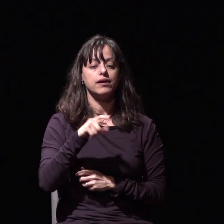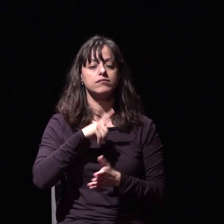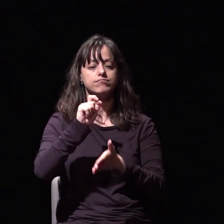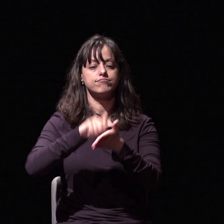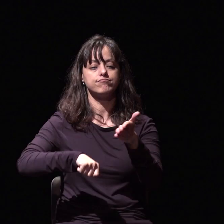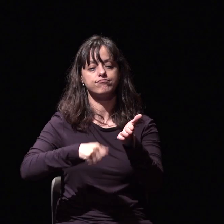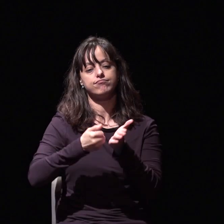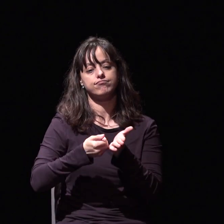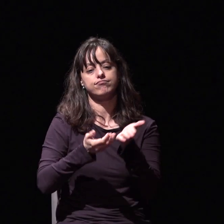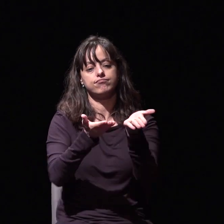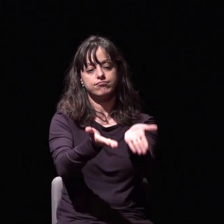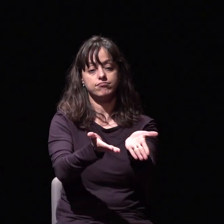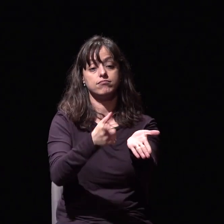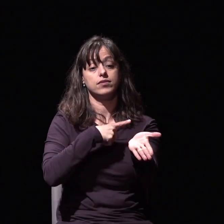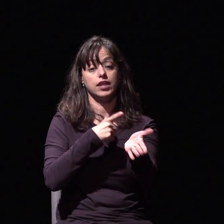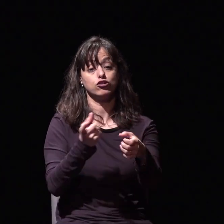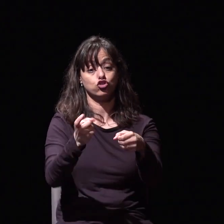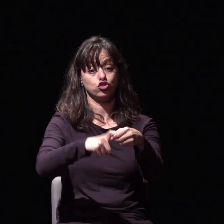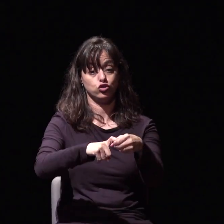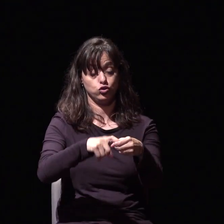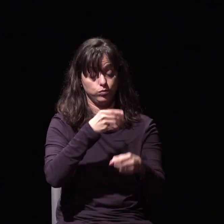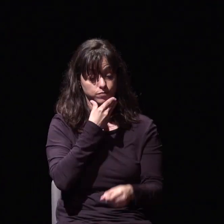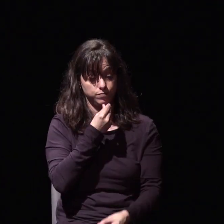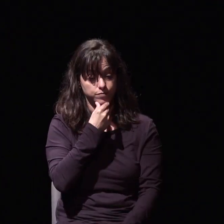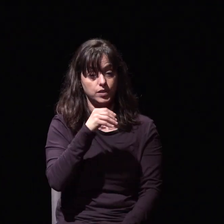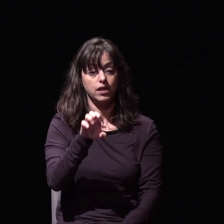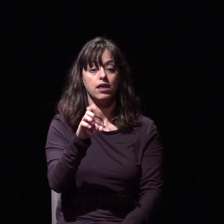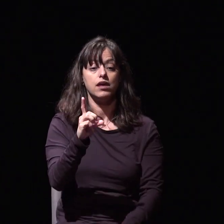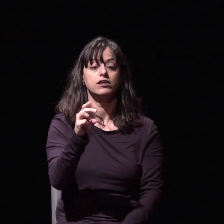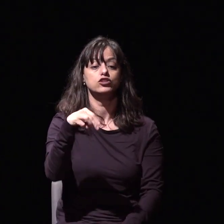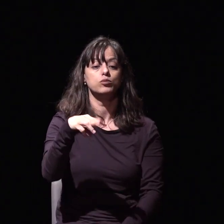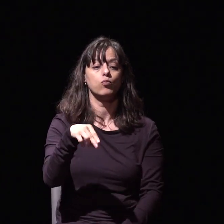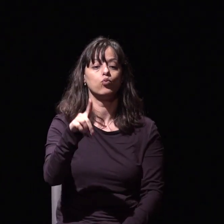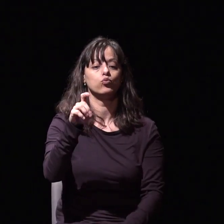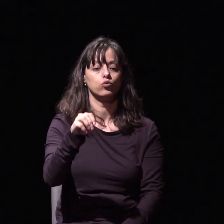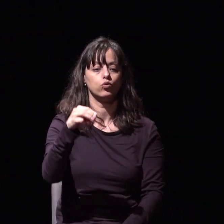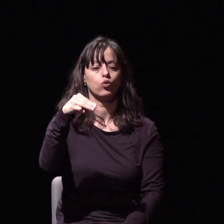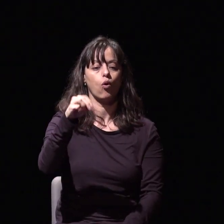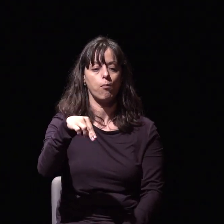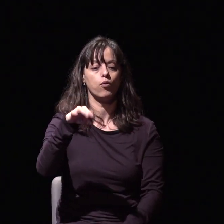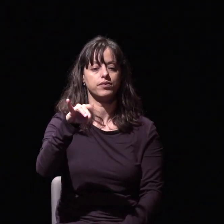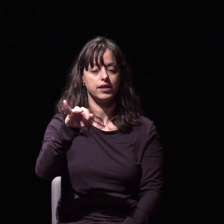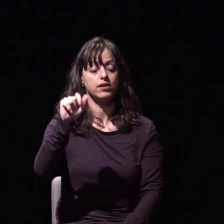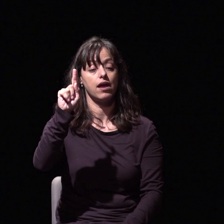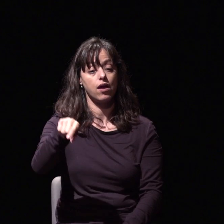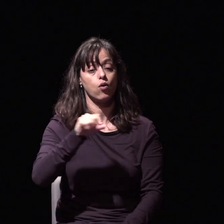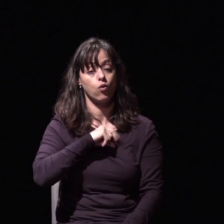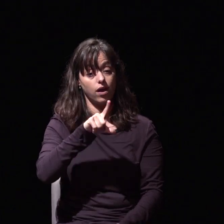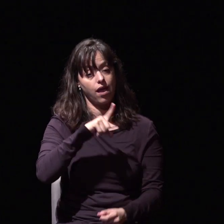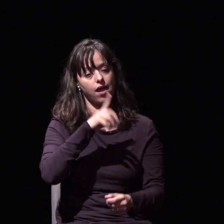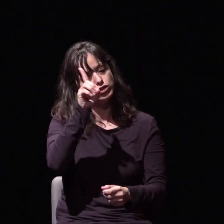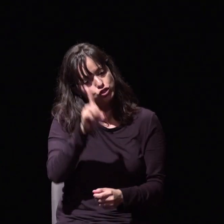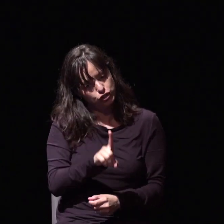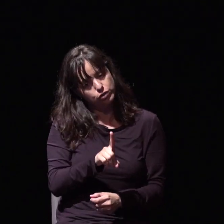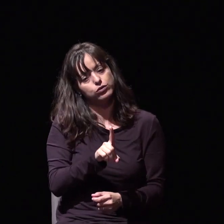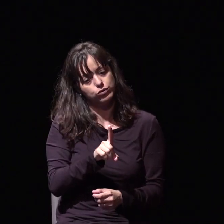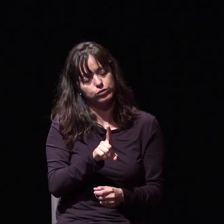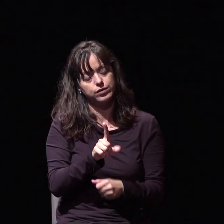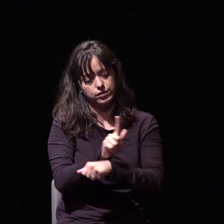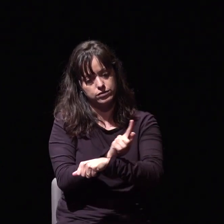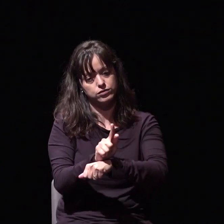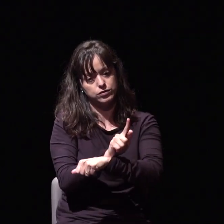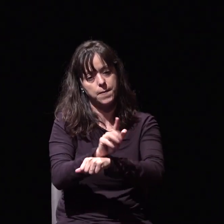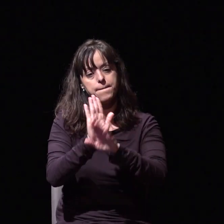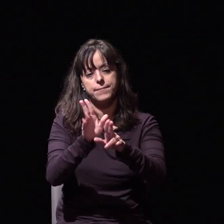principal sócio, Edmundo Monteiro, que era o diretor executivo dos Diários Associados, mas não deixou de estar